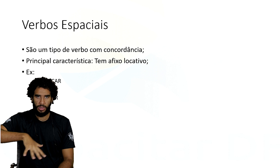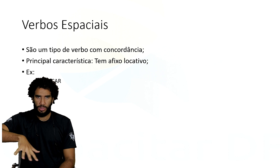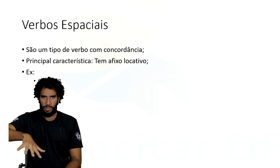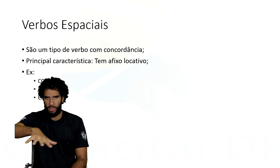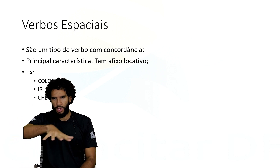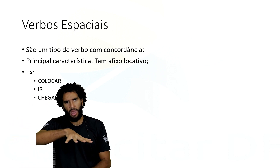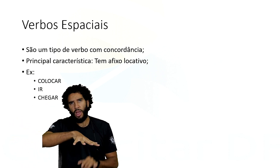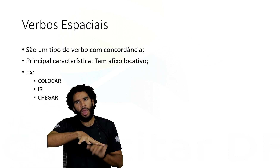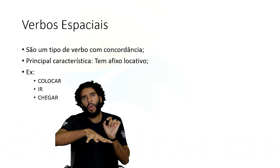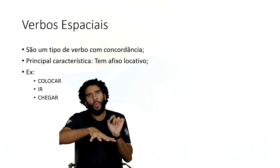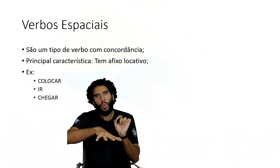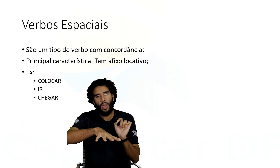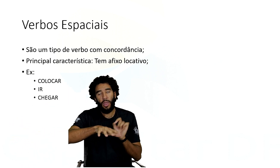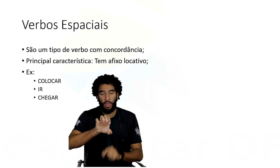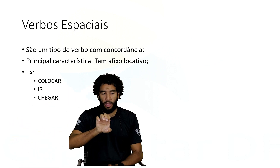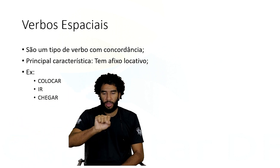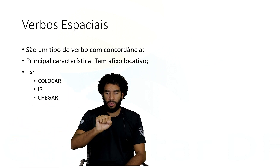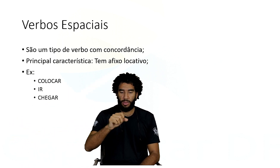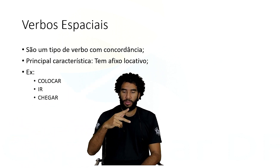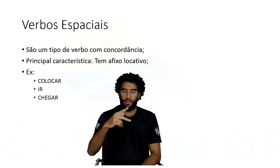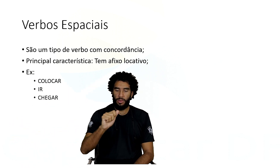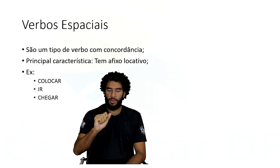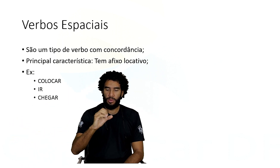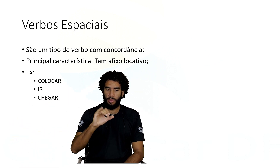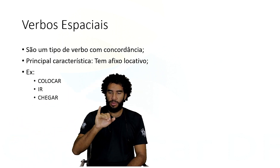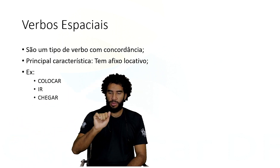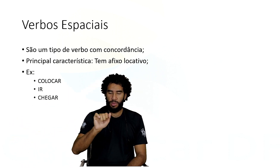espaciais? Eles são um tipo de verbo com